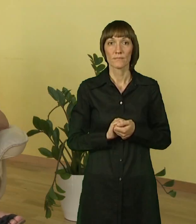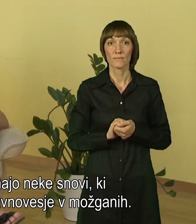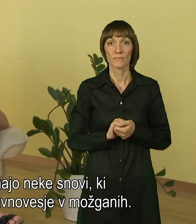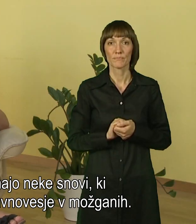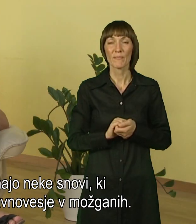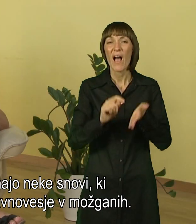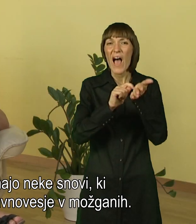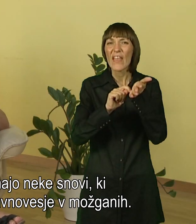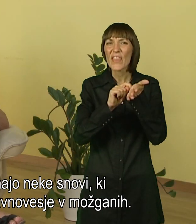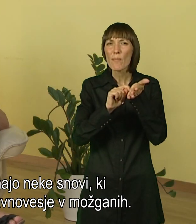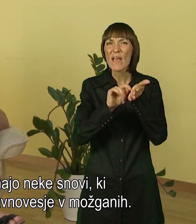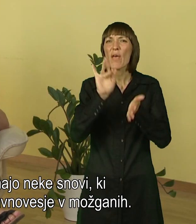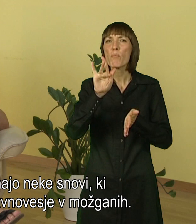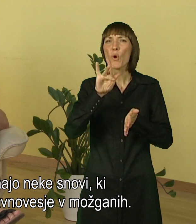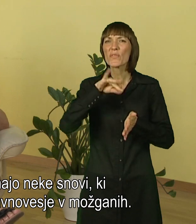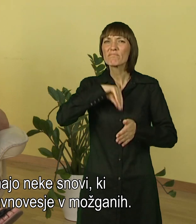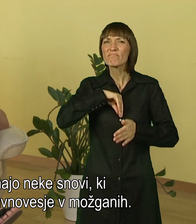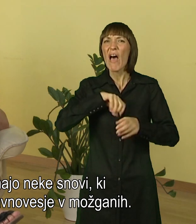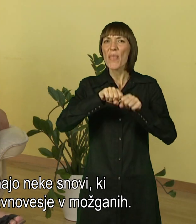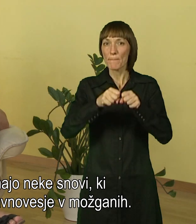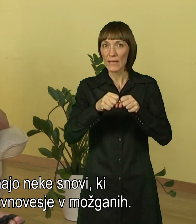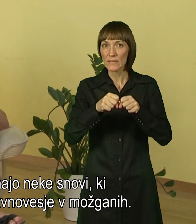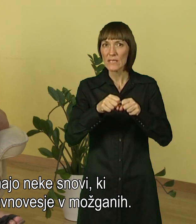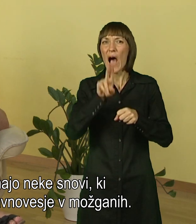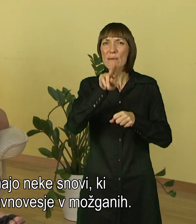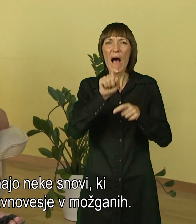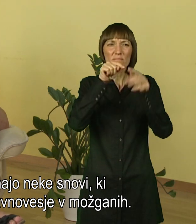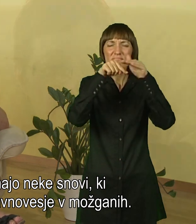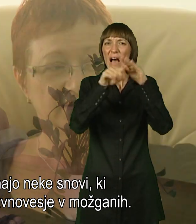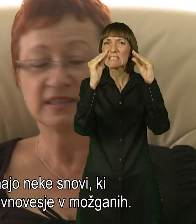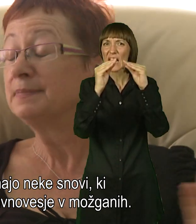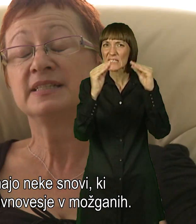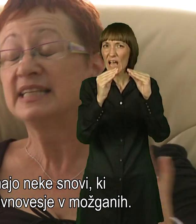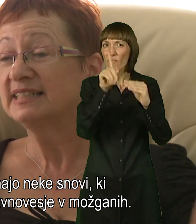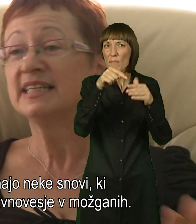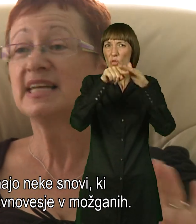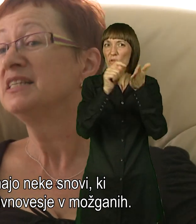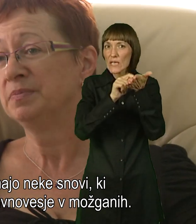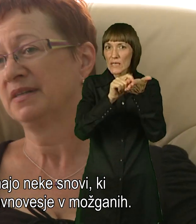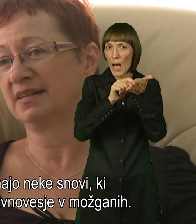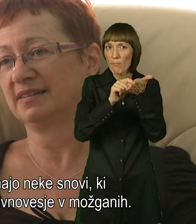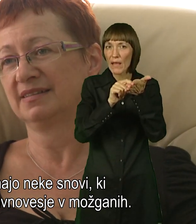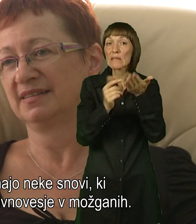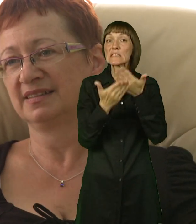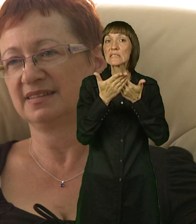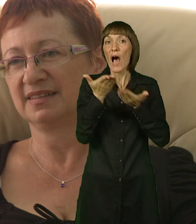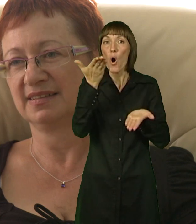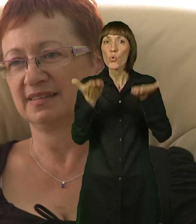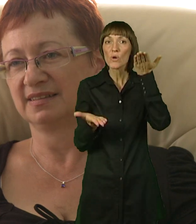Ja, antidepresivi imajo neke snovi, ne, ki pač naredi neko kemijsko ravnovesje v možganih, a